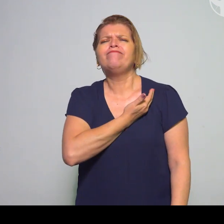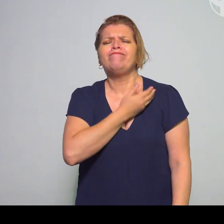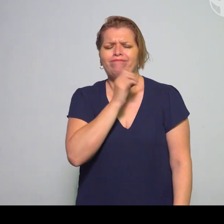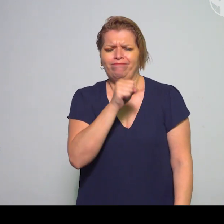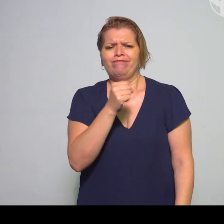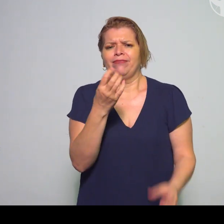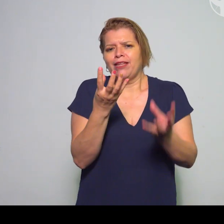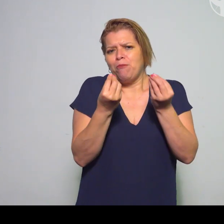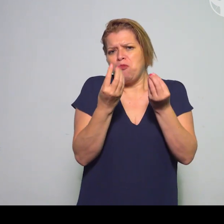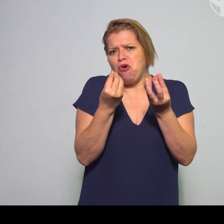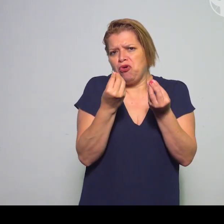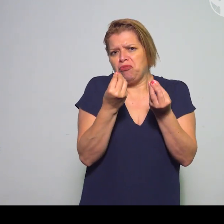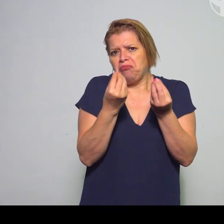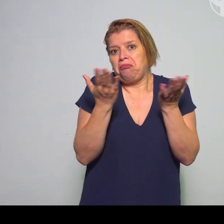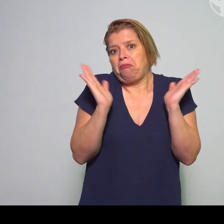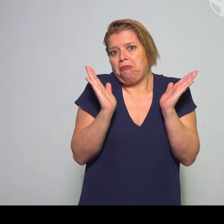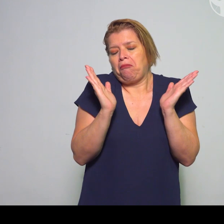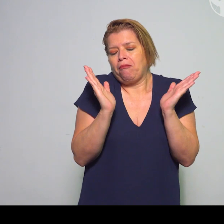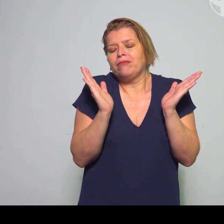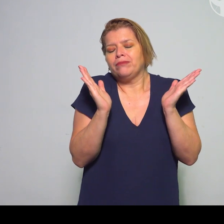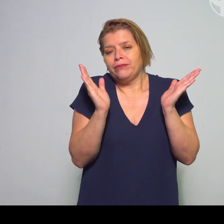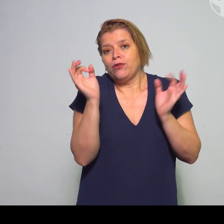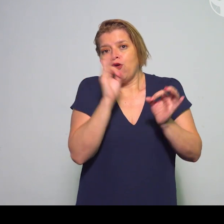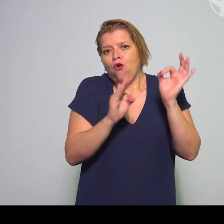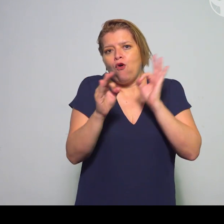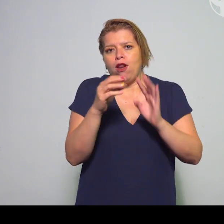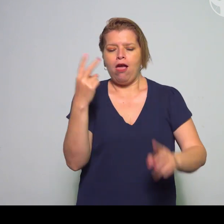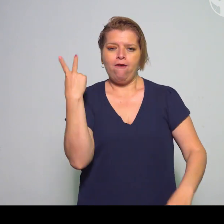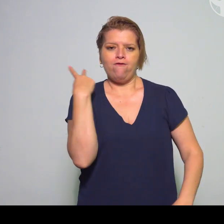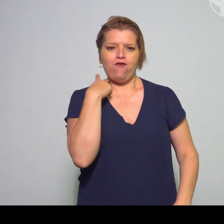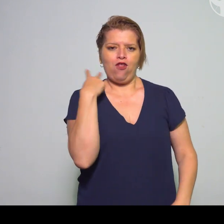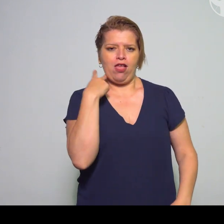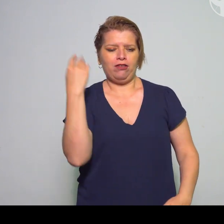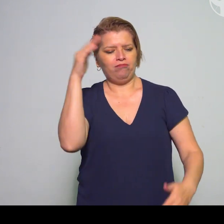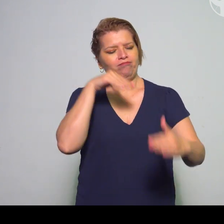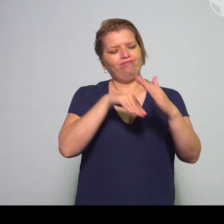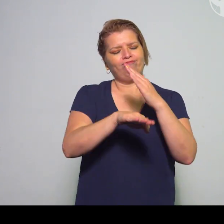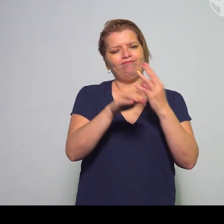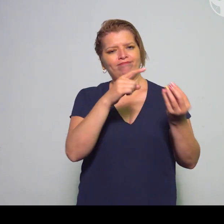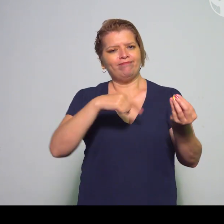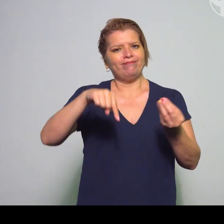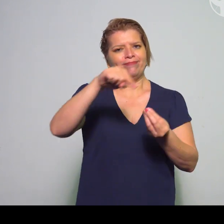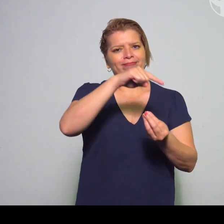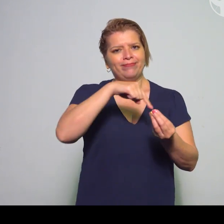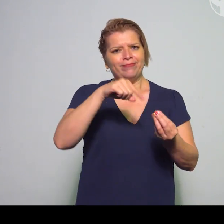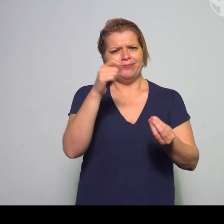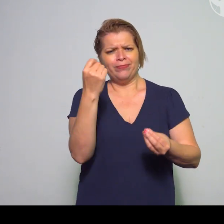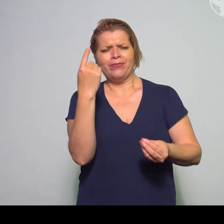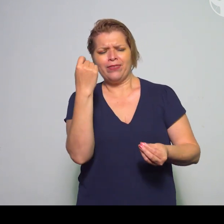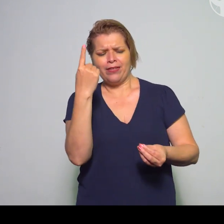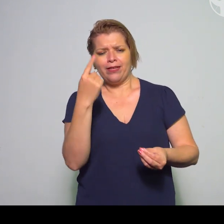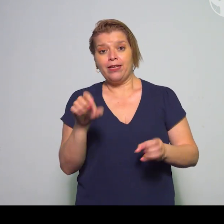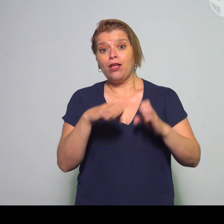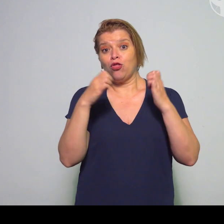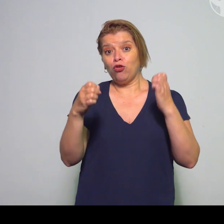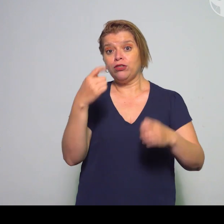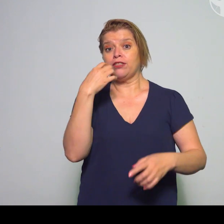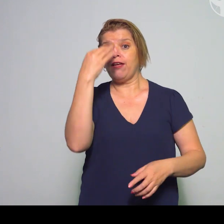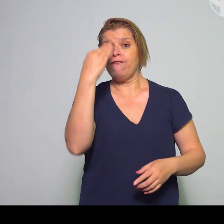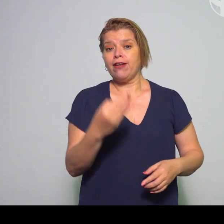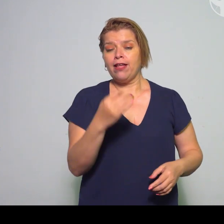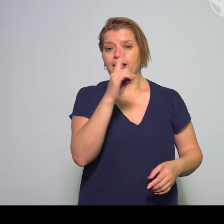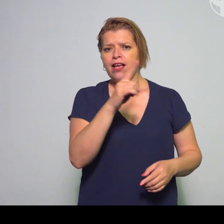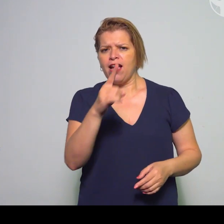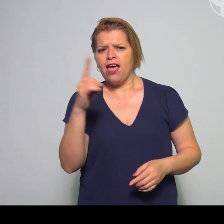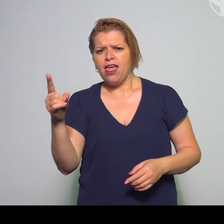mentira, del temor o de la violencia intrafamiliar.